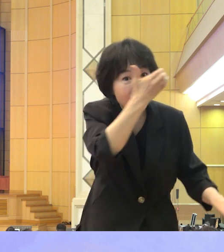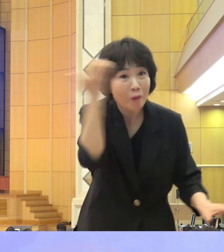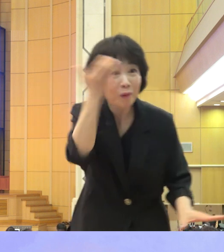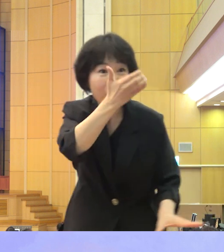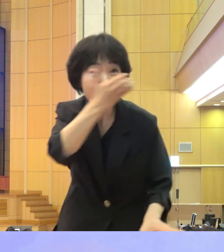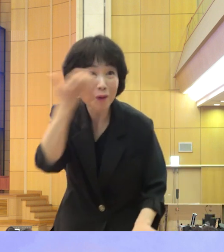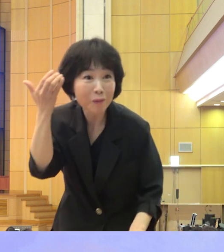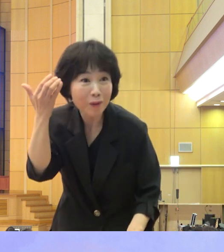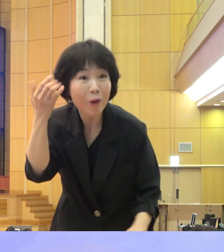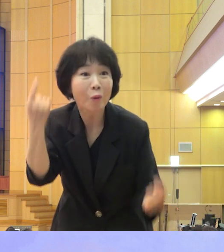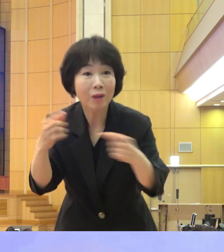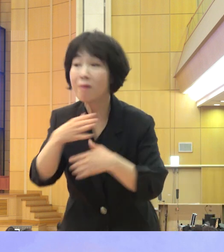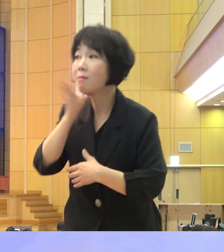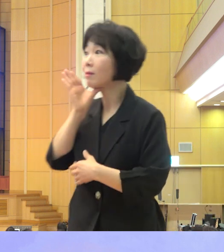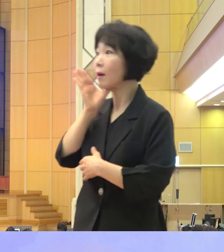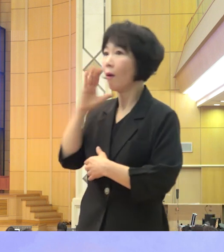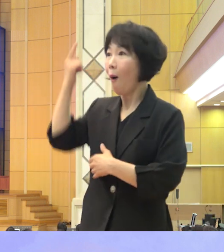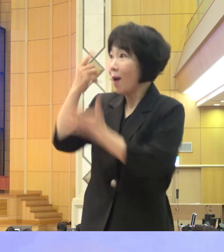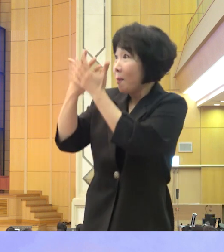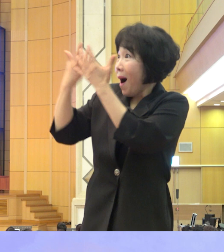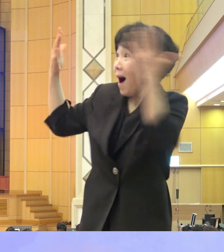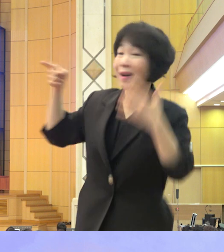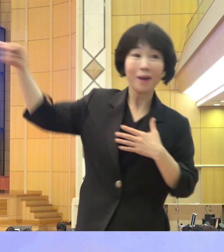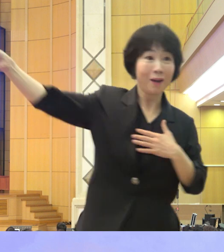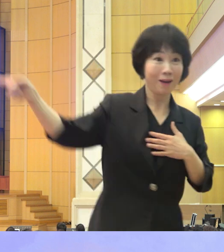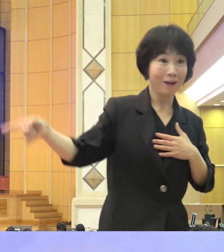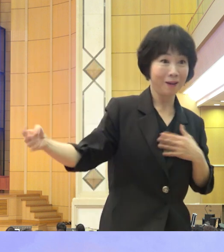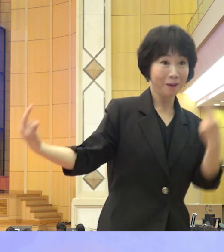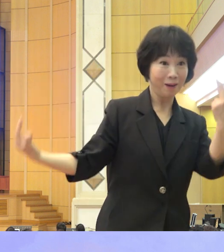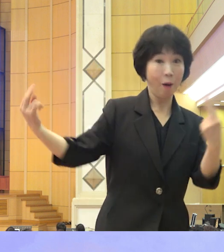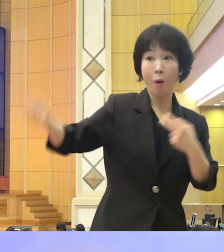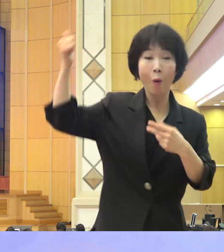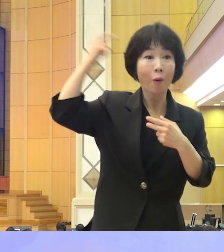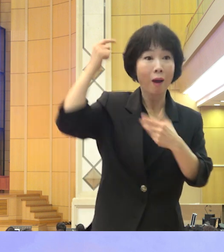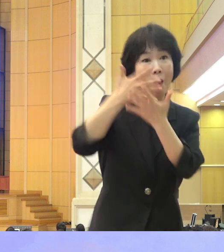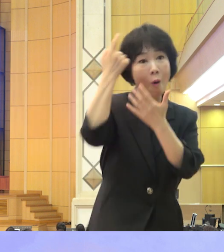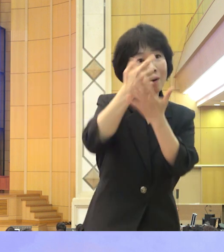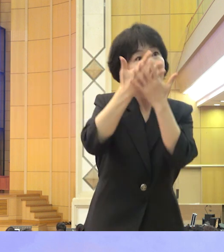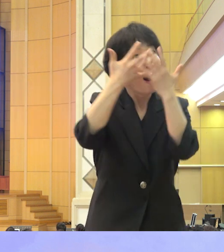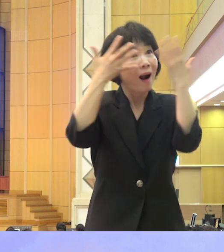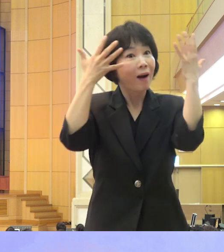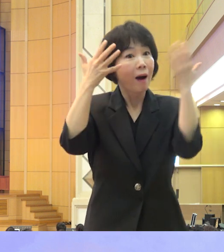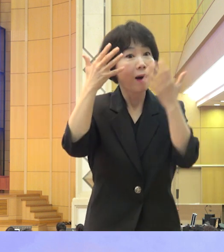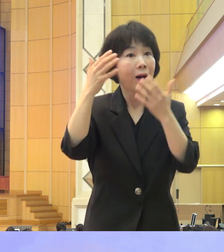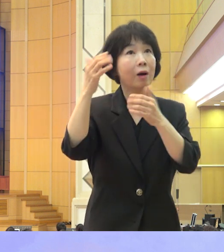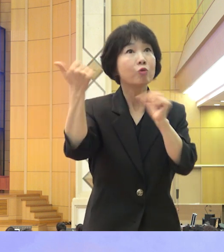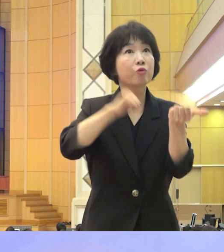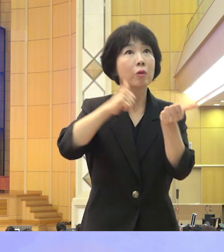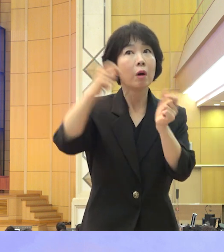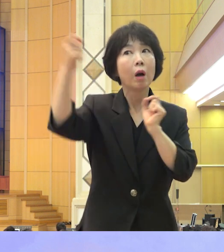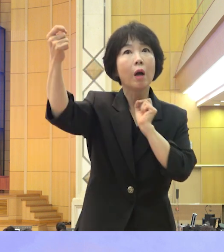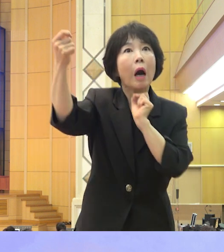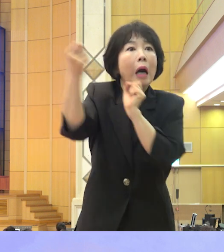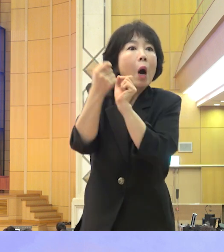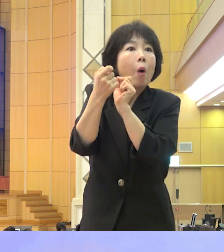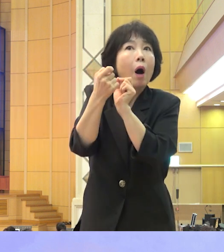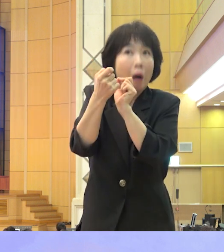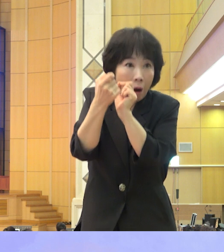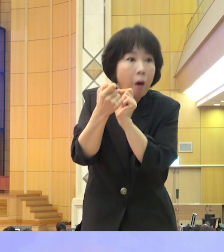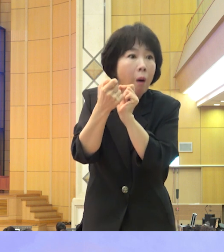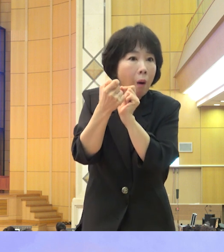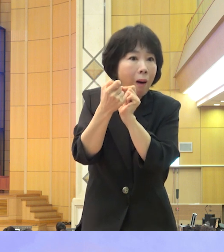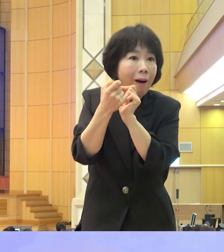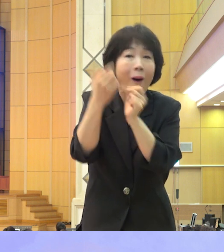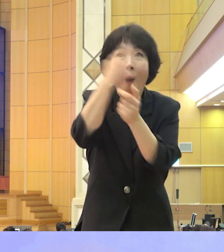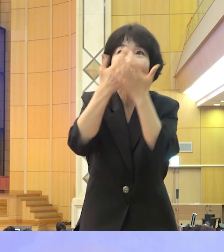얼굴이 벌써 달라. 나는 살 날이 많은데 왜 죽는 얘기합니까? 그럴지 모르지만 여러분도 연세 많으신 분들